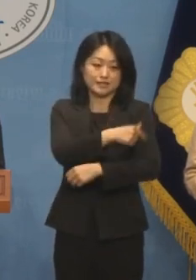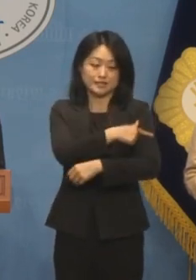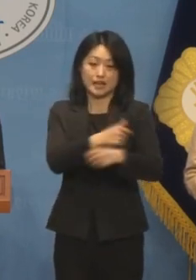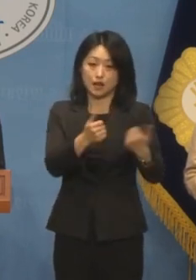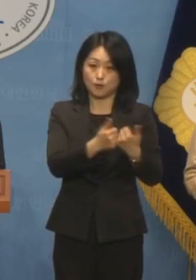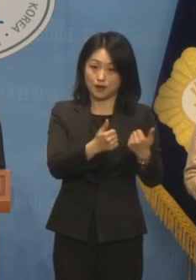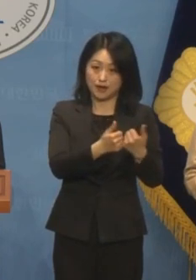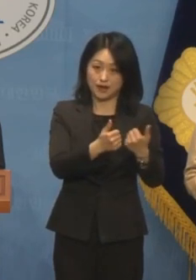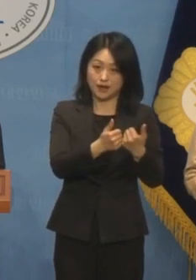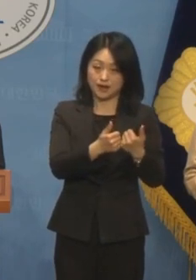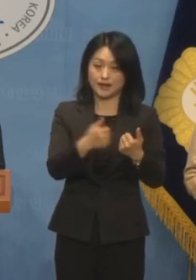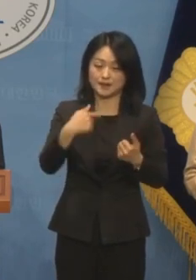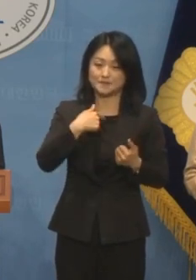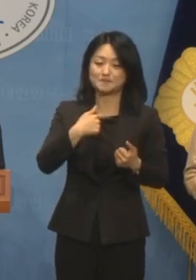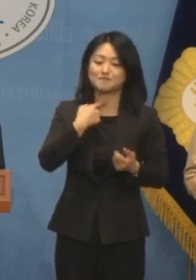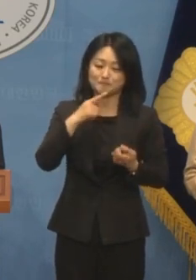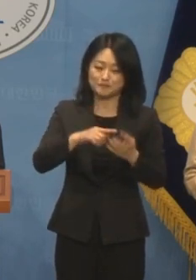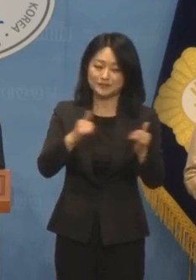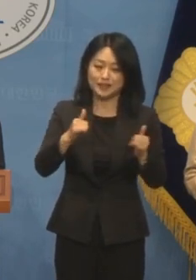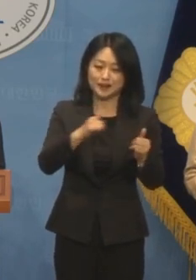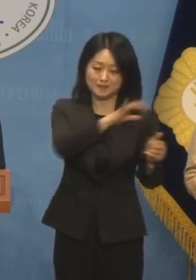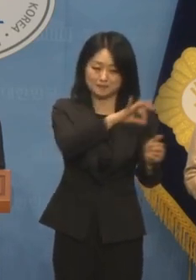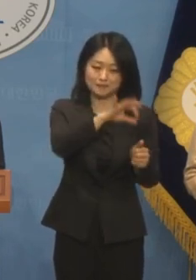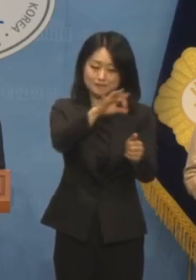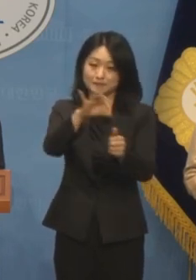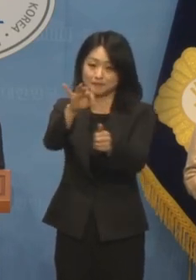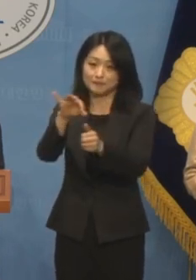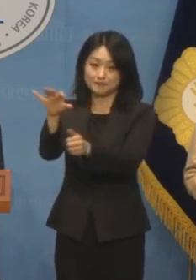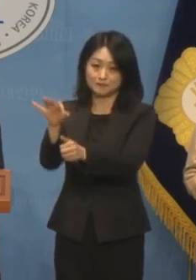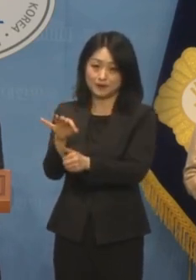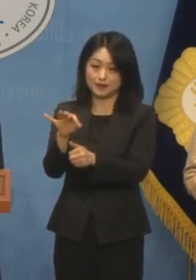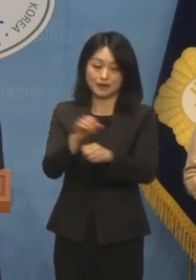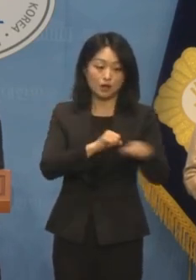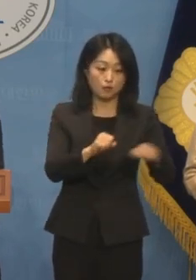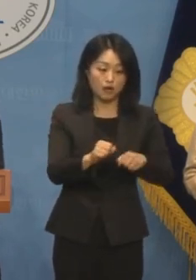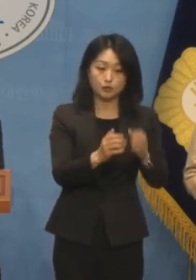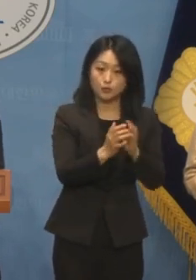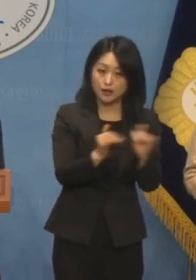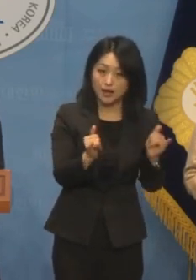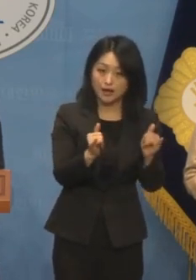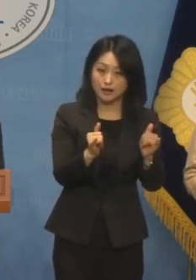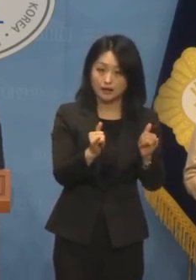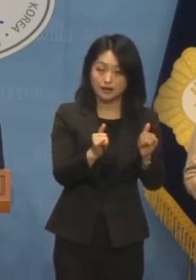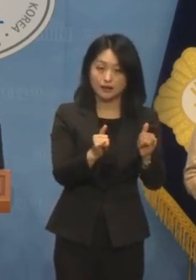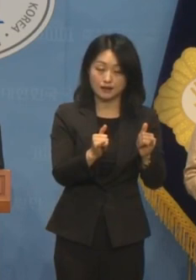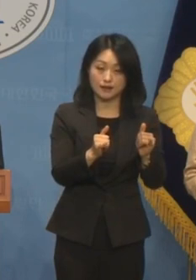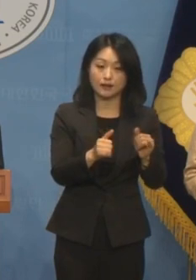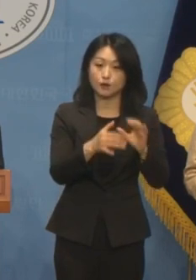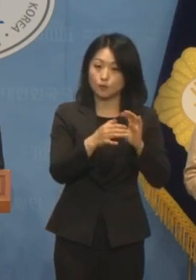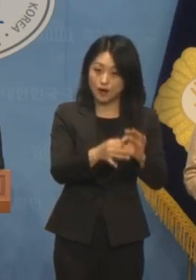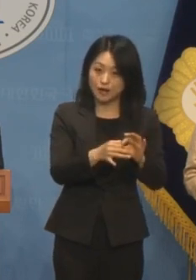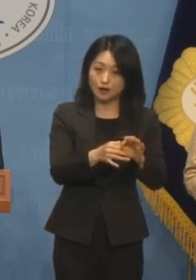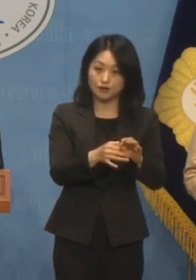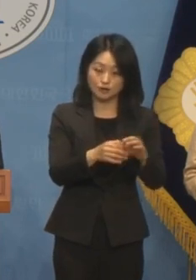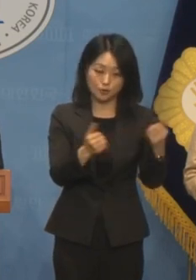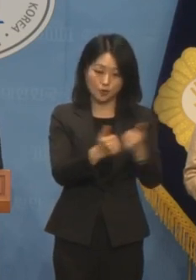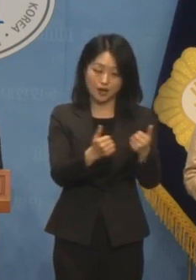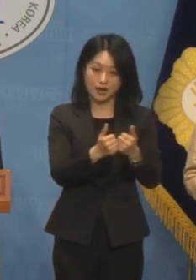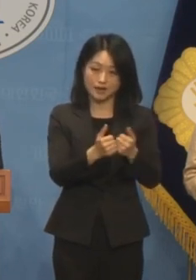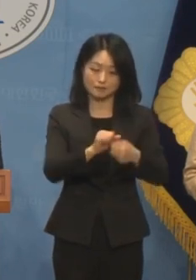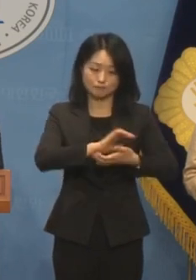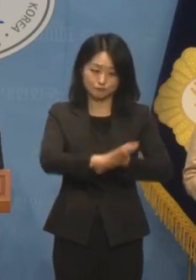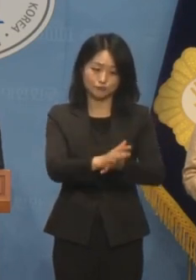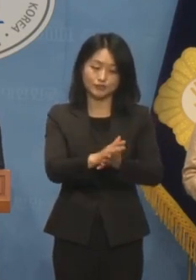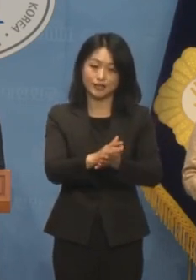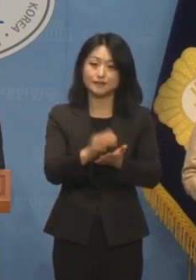성향의 인물로 구성하여 견제 기능을 없애고 활동가 의사결정기구인 집행위원회나 전체 활동가 회의를 무력화했습니다.